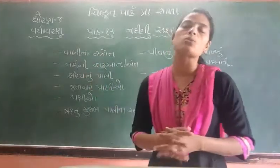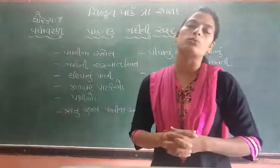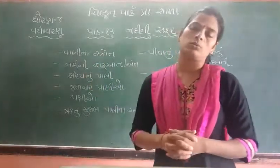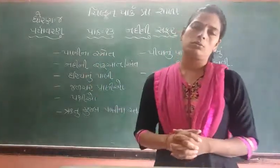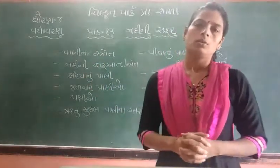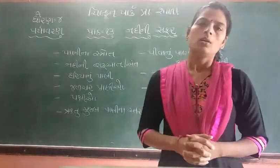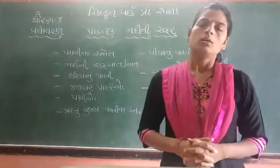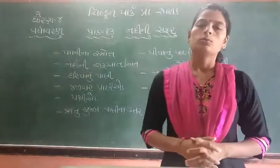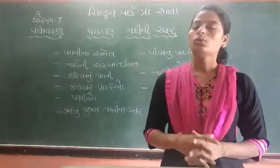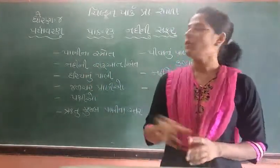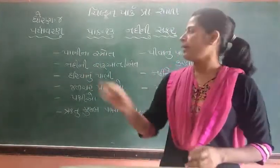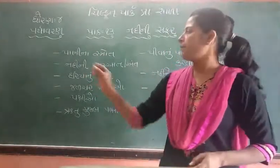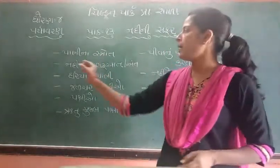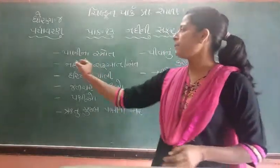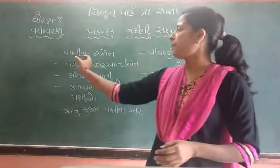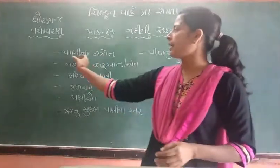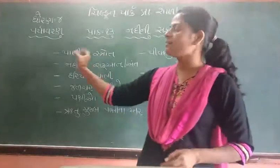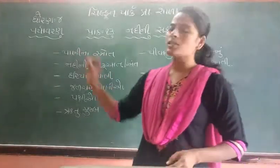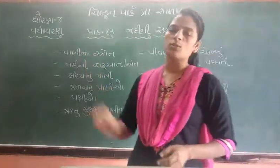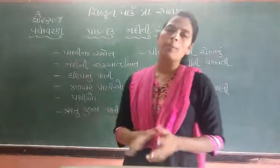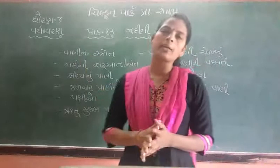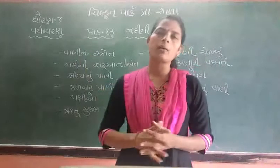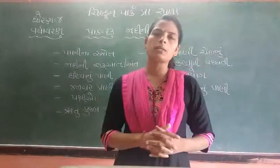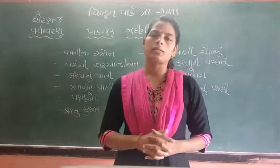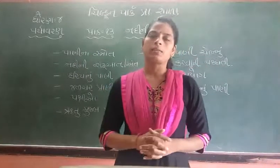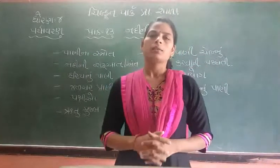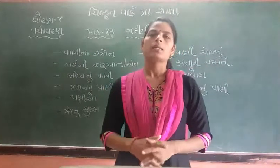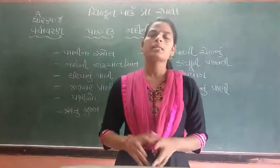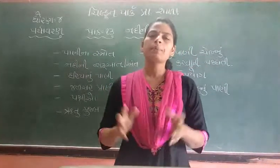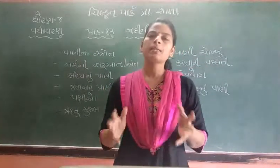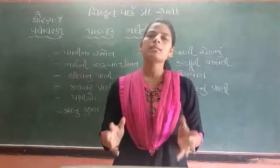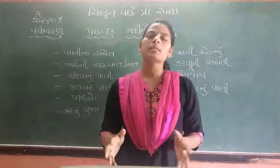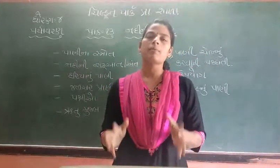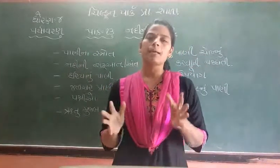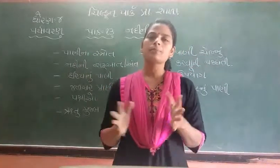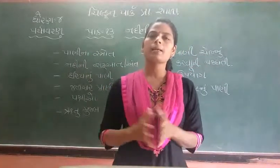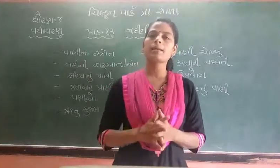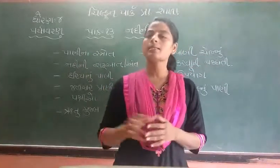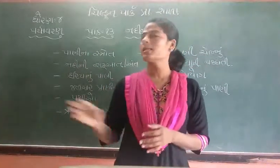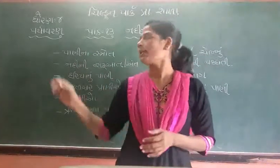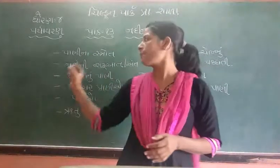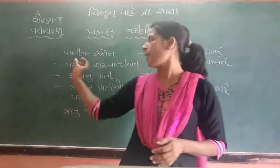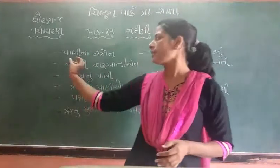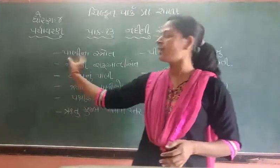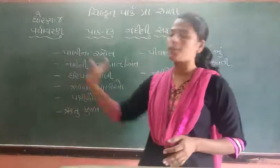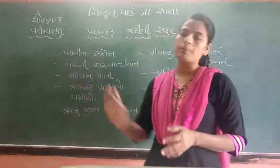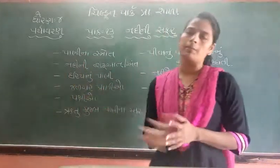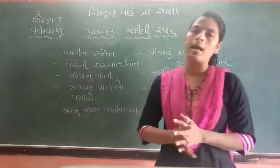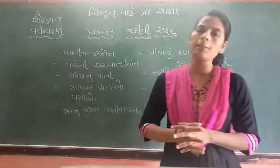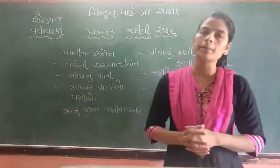स्त्रोत। तो एमां पण पाणी विषे तो आपणने खबर छे के जे पीए छीए, वपराशमां लईए छीए, ए पाणीथी आपणे बधा